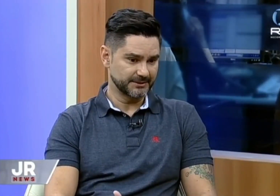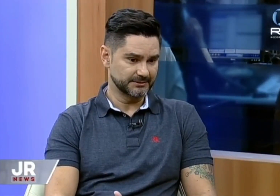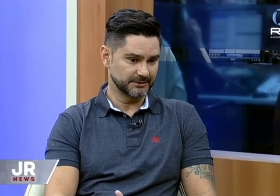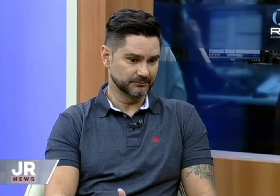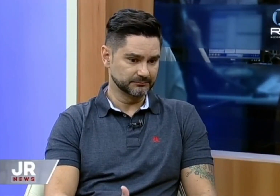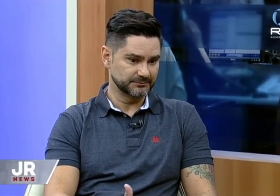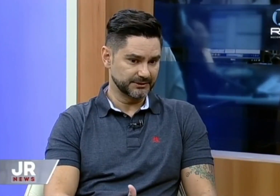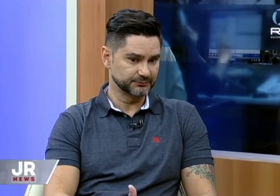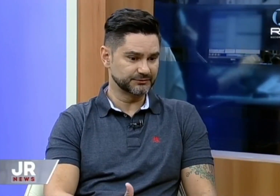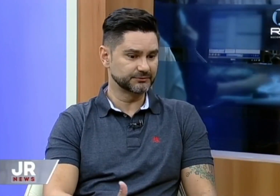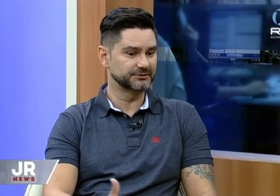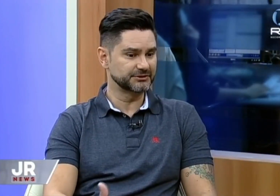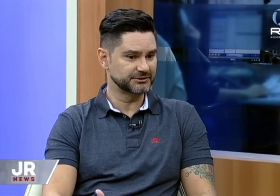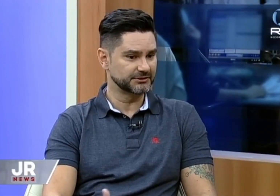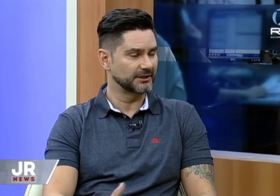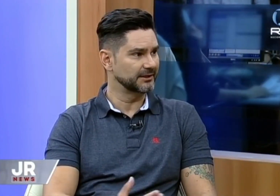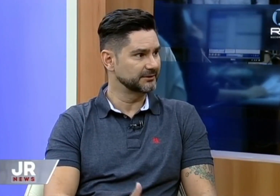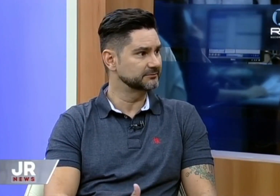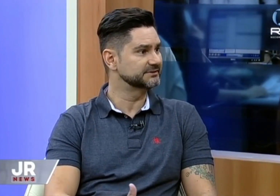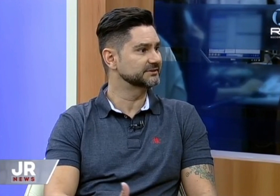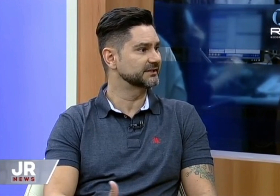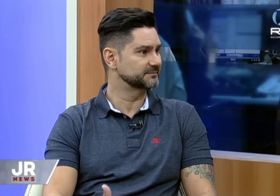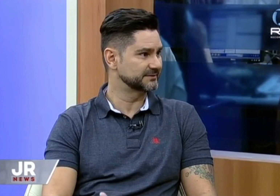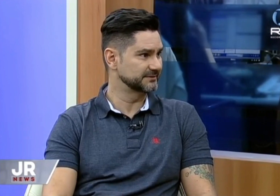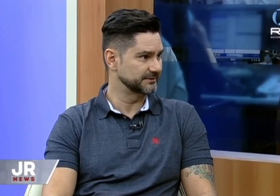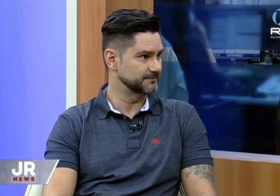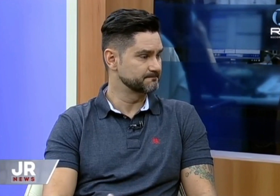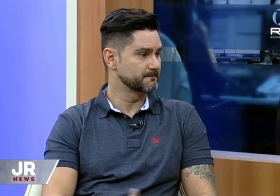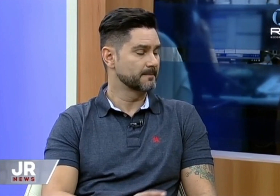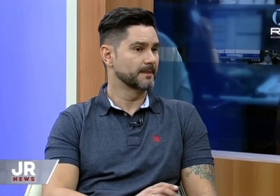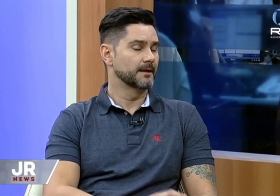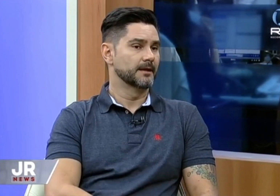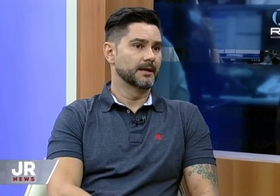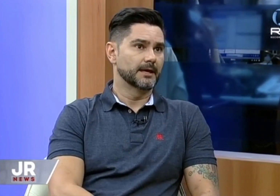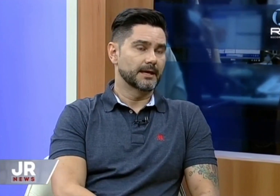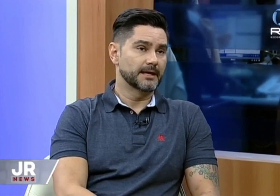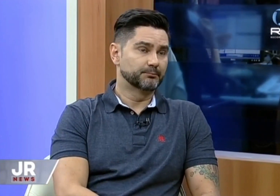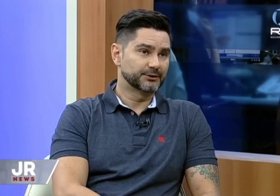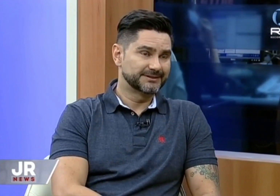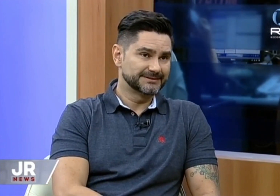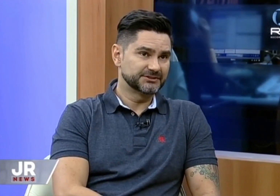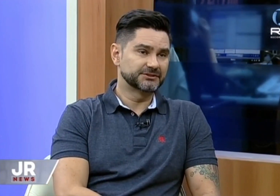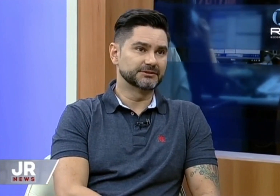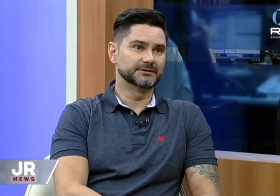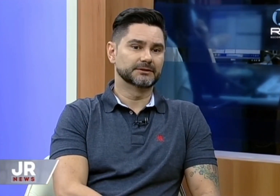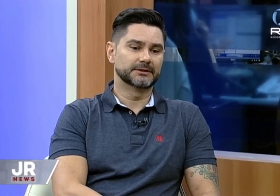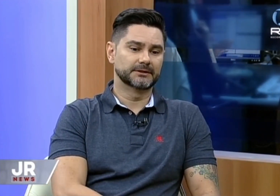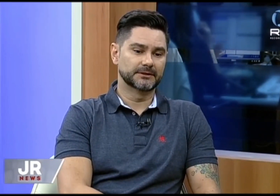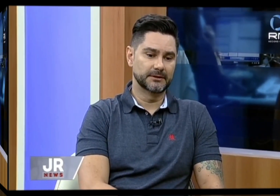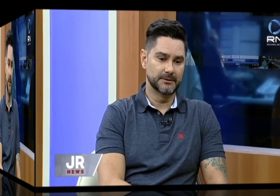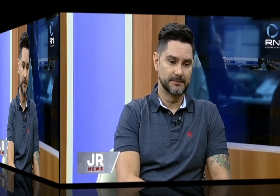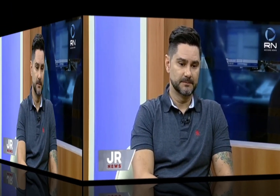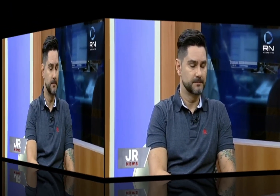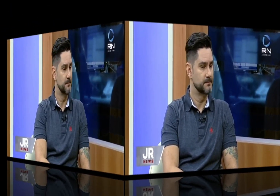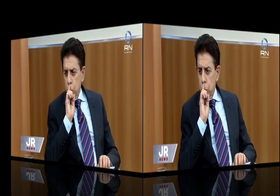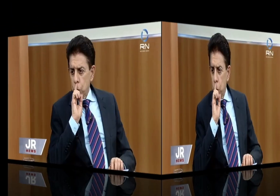daí, então, deu-se origem à língua de sinais brasileira. É importante... Só uma coisa,